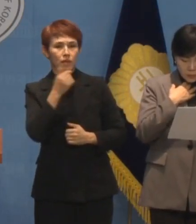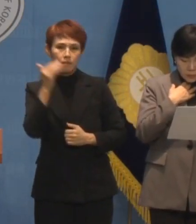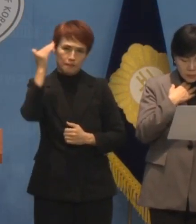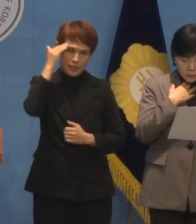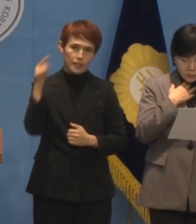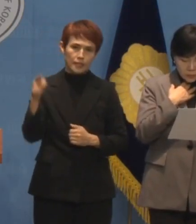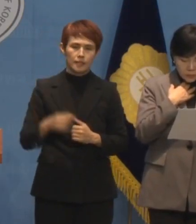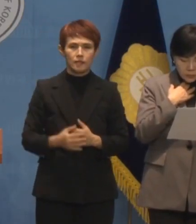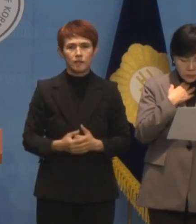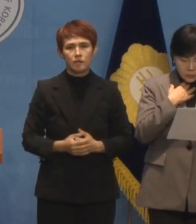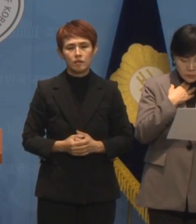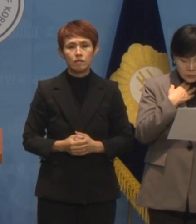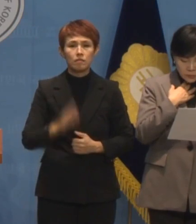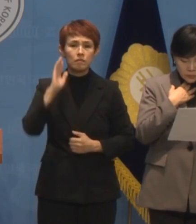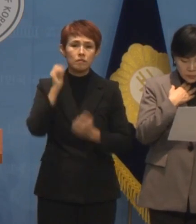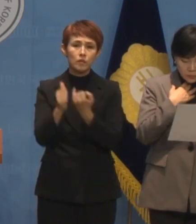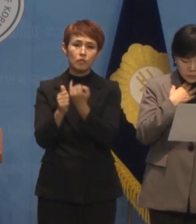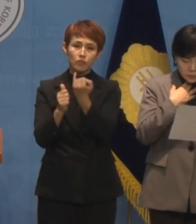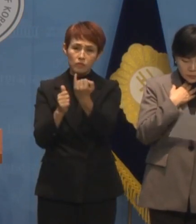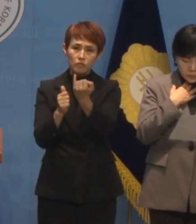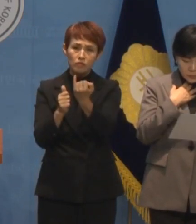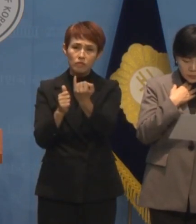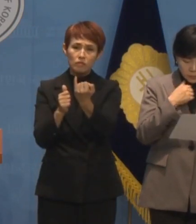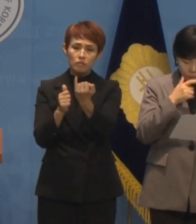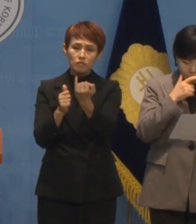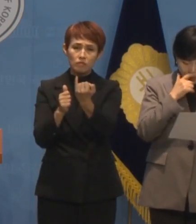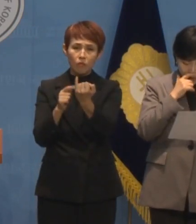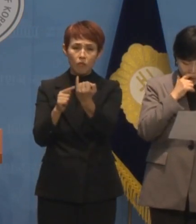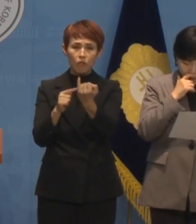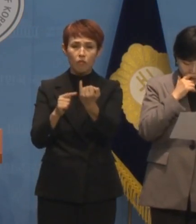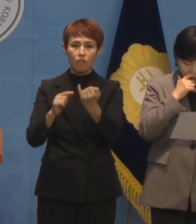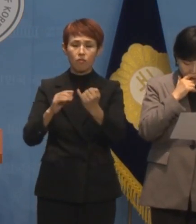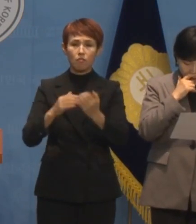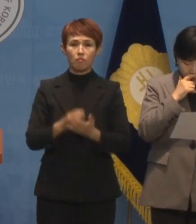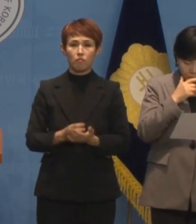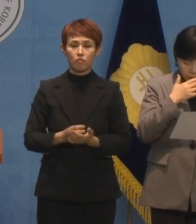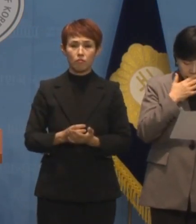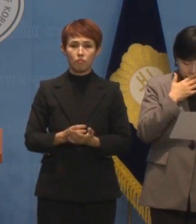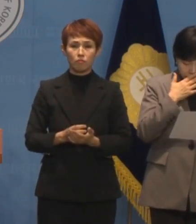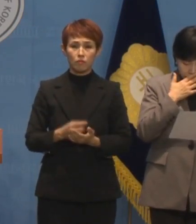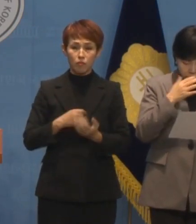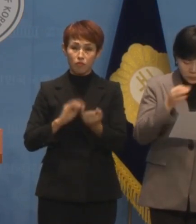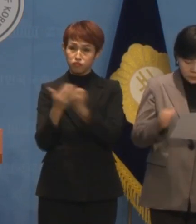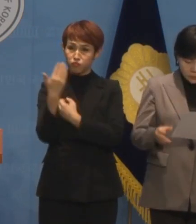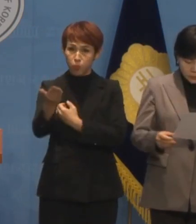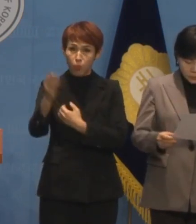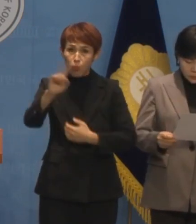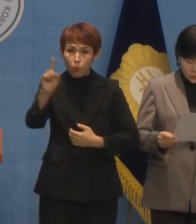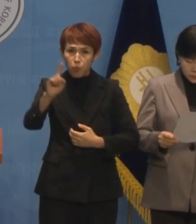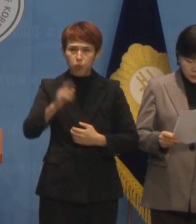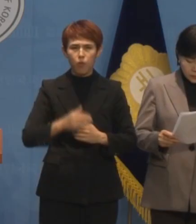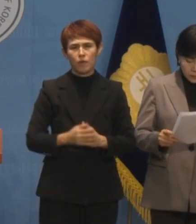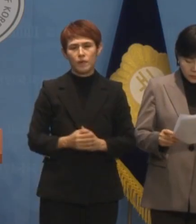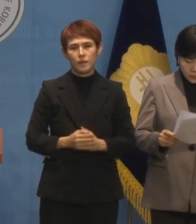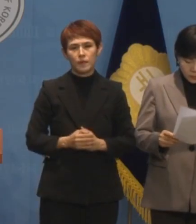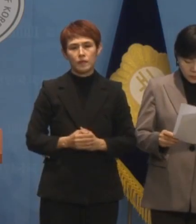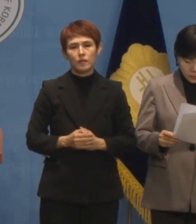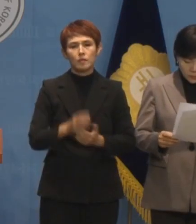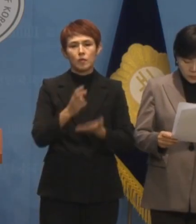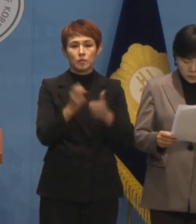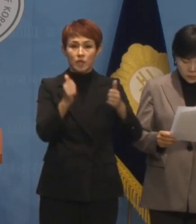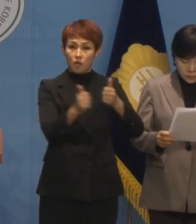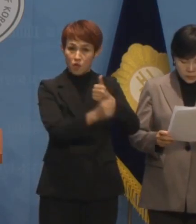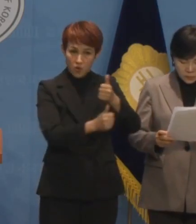방해했습니다. 김건희 여사 혹 혼자 치외법권이 나라에 살고 있습니까? 어제 국회 법사위 소속